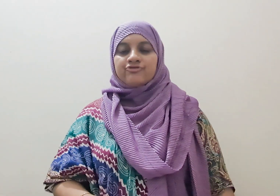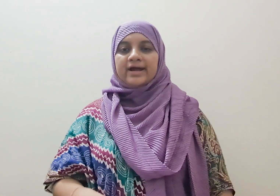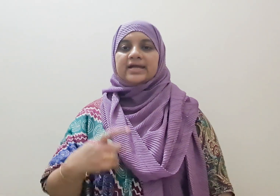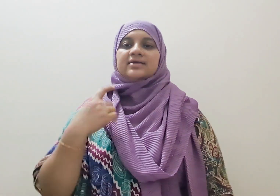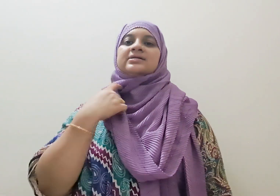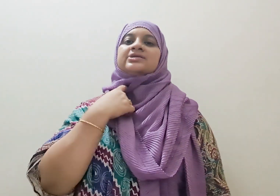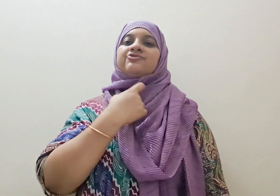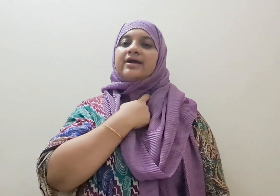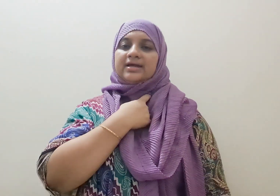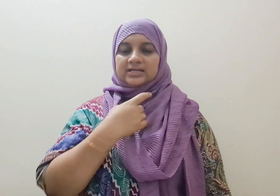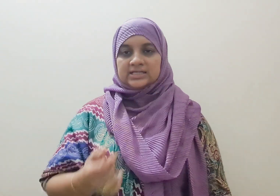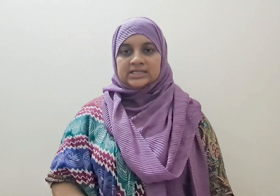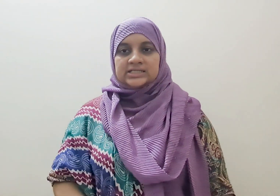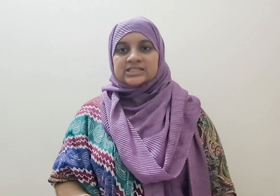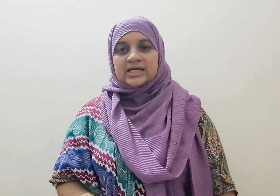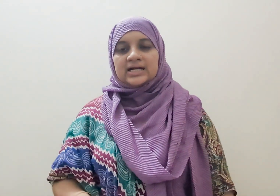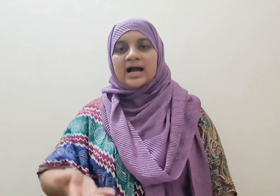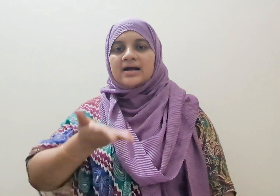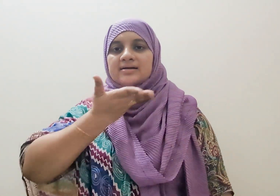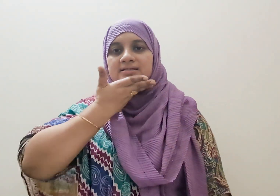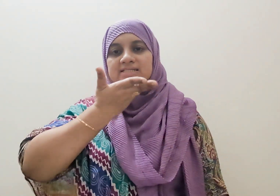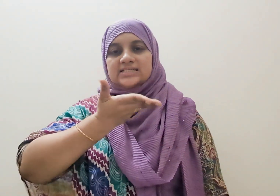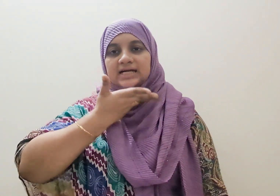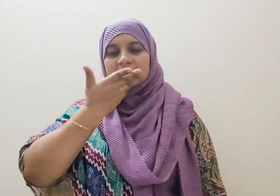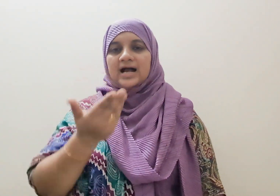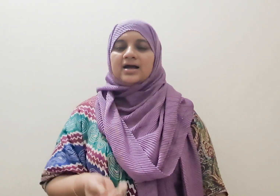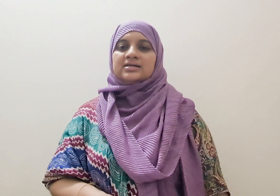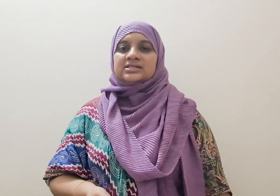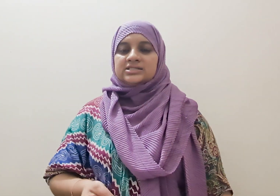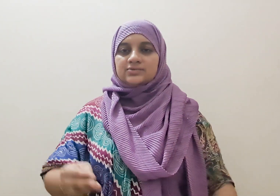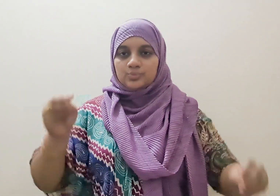ট্রেনিং, ট্রেনিং। শিক্ষা, শিক্ষা।